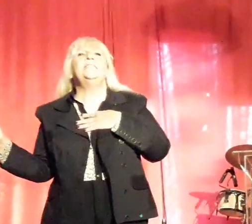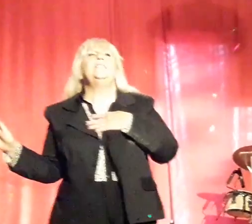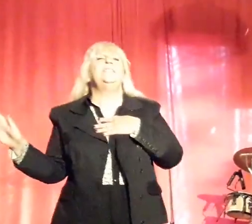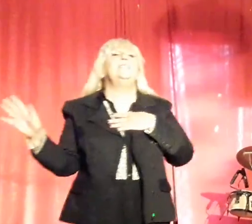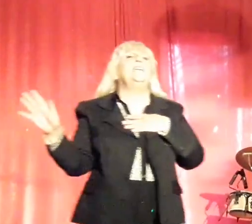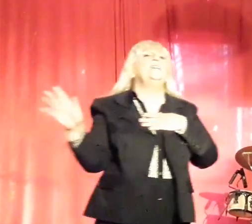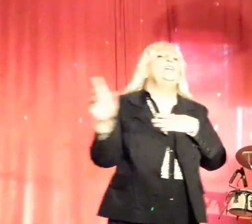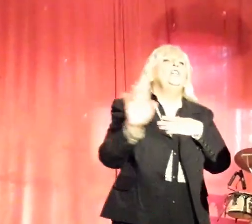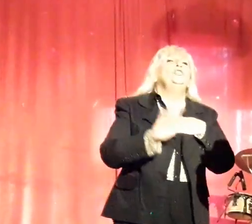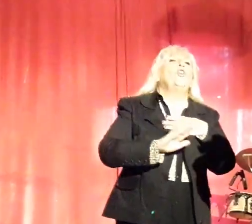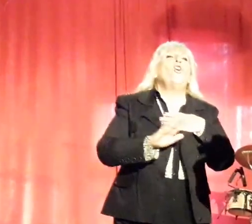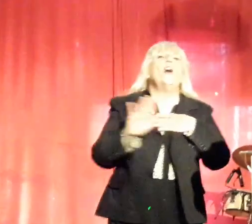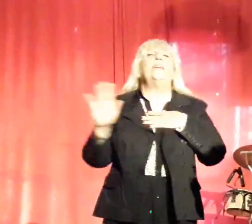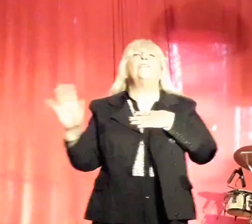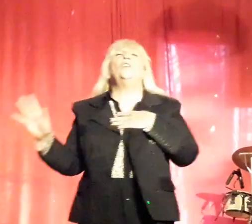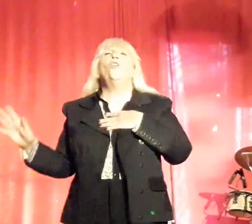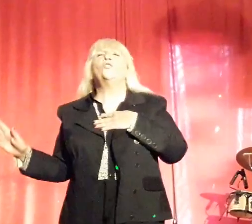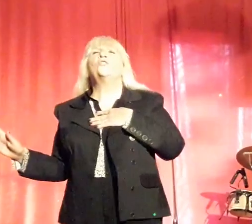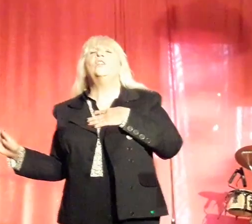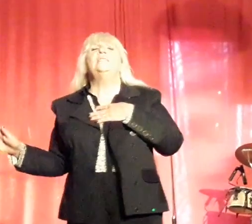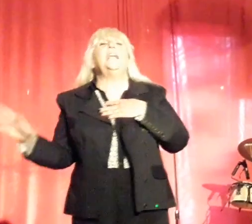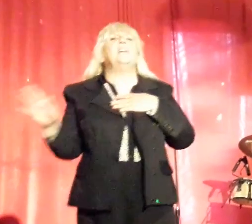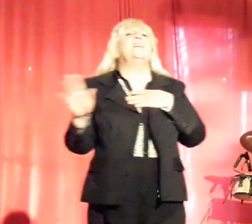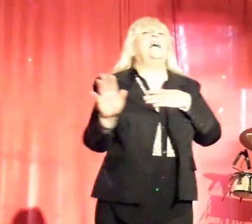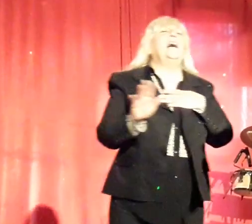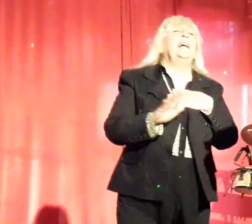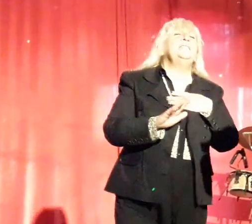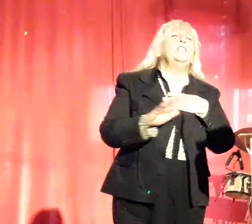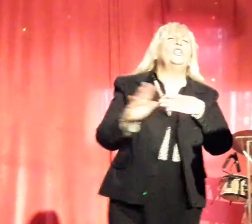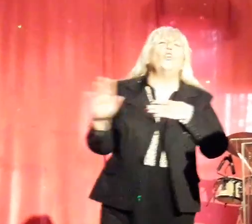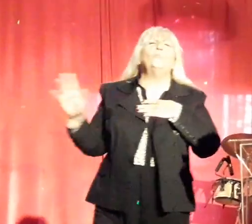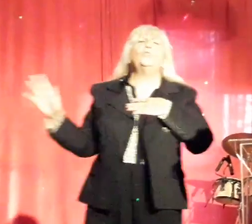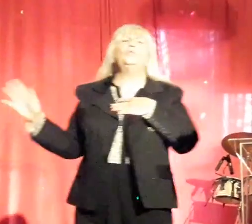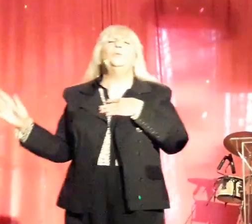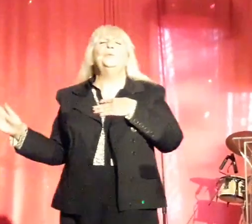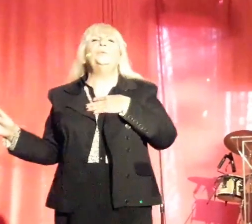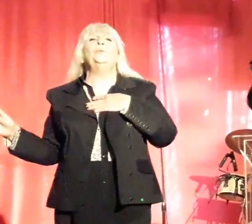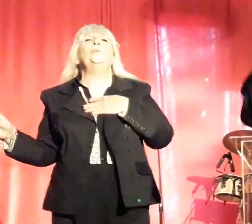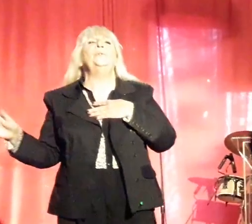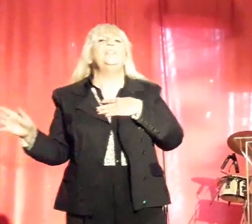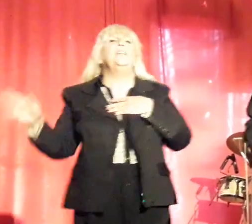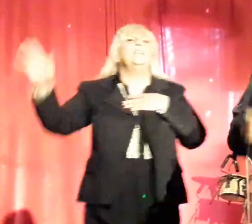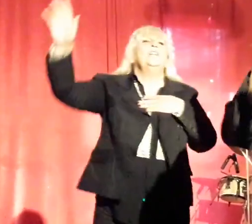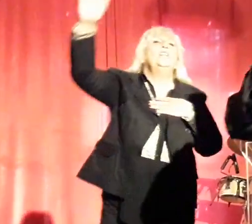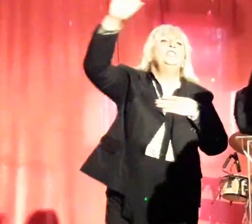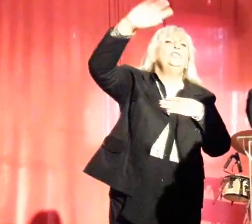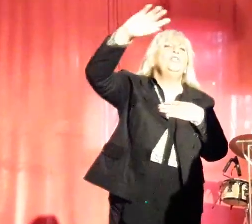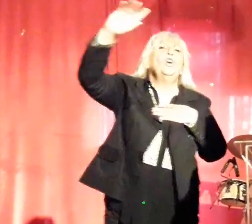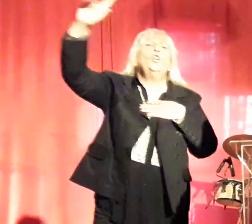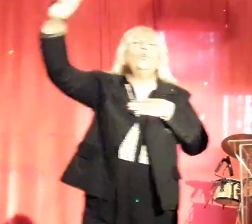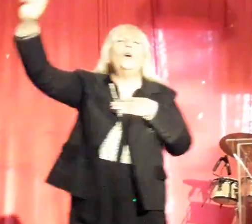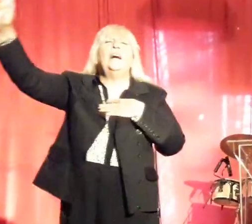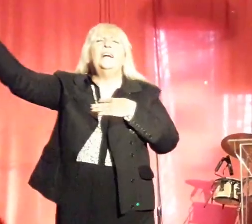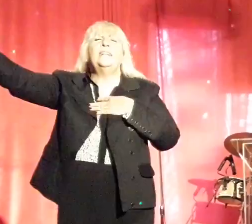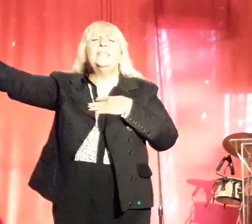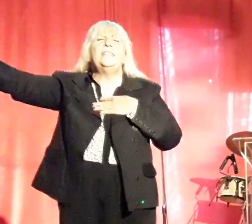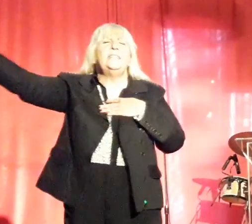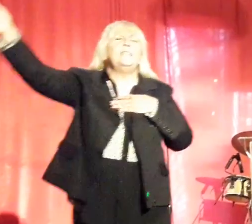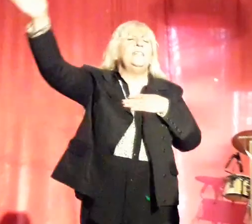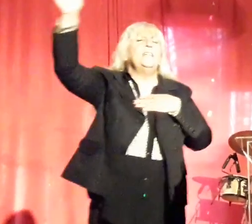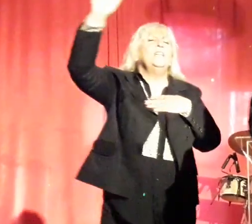hay. No hay Dios tan grande como tú. No lo